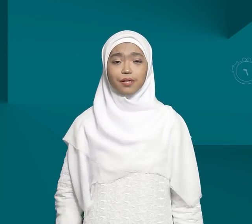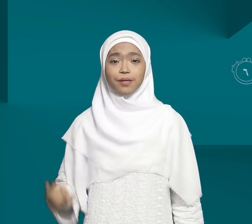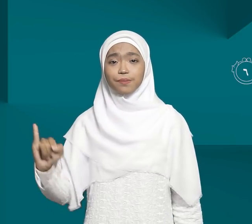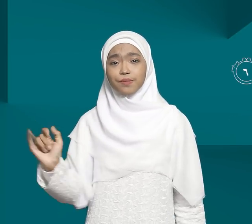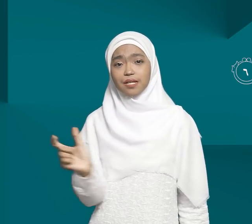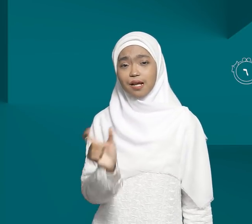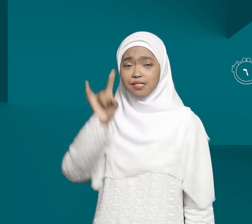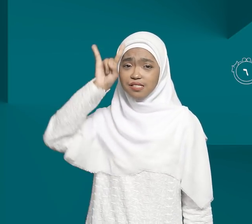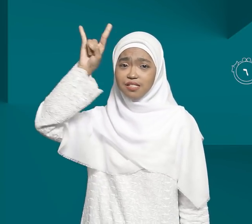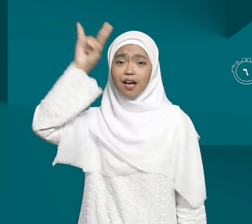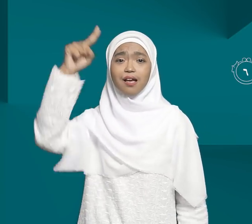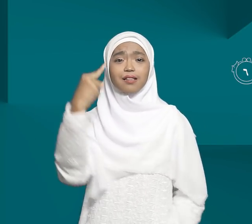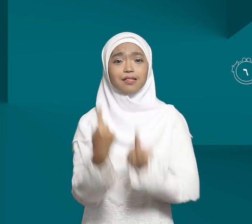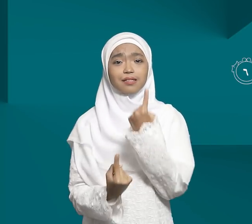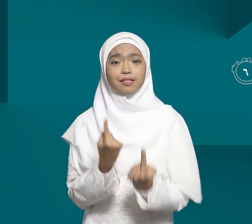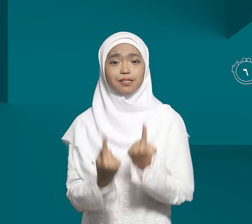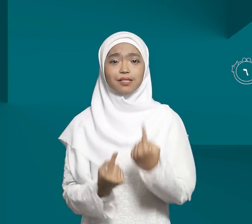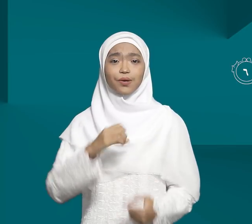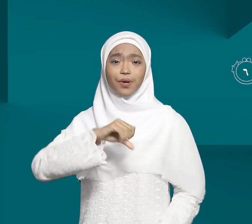من الجنة